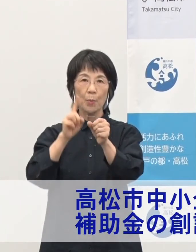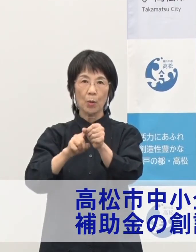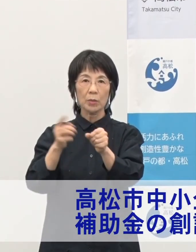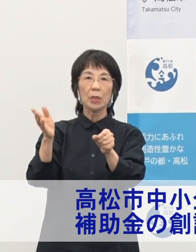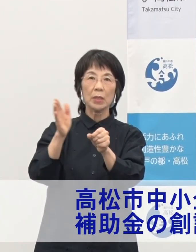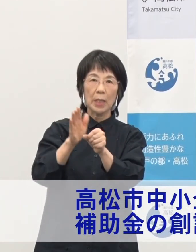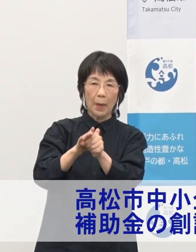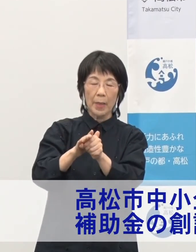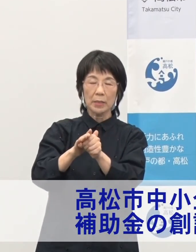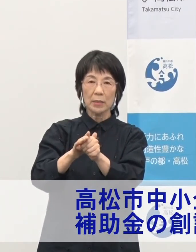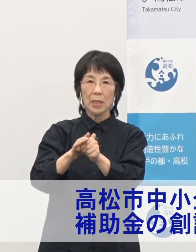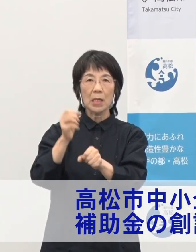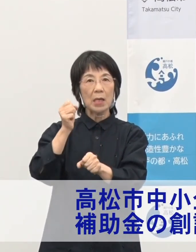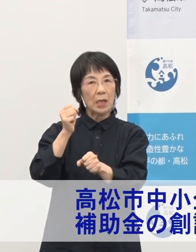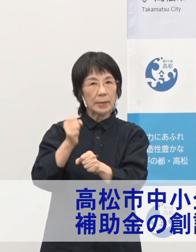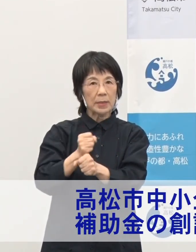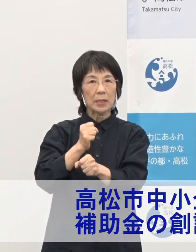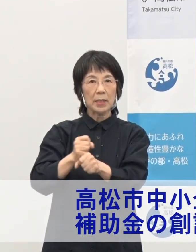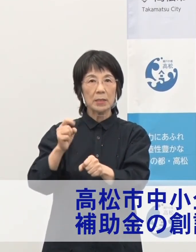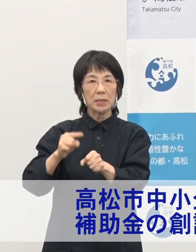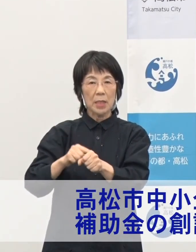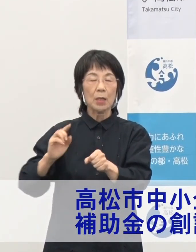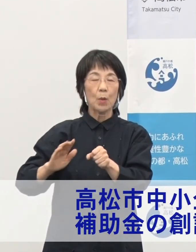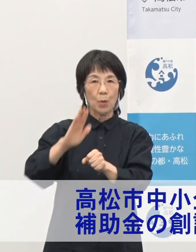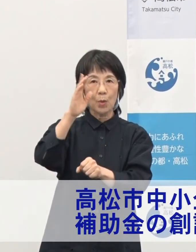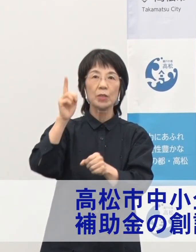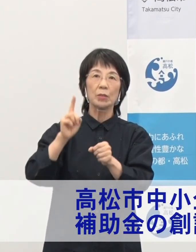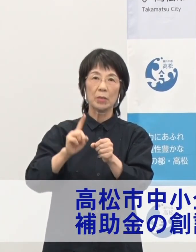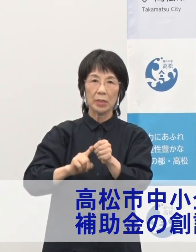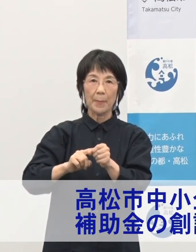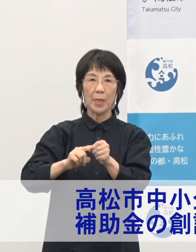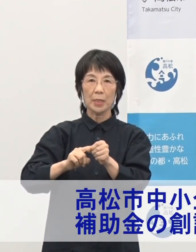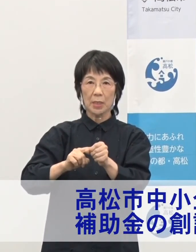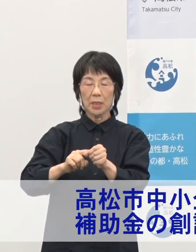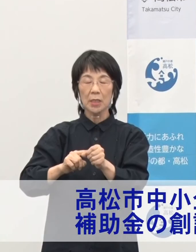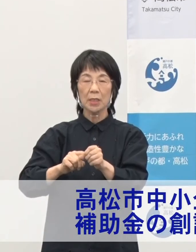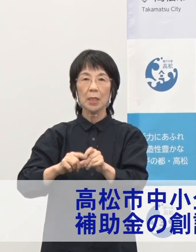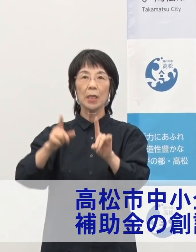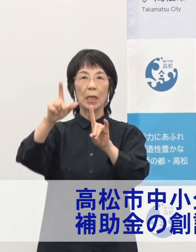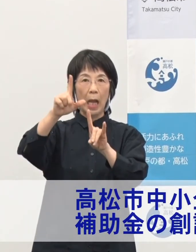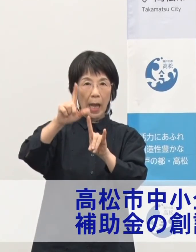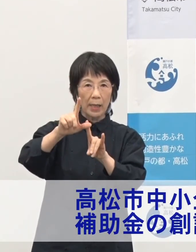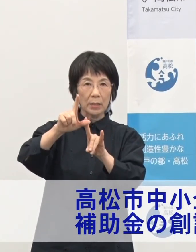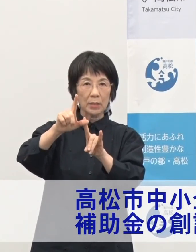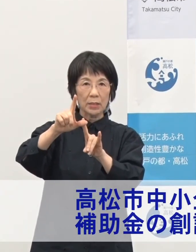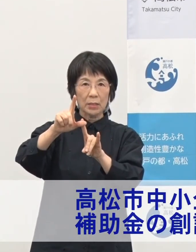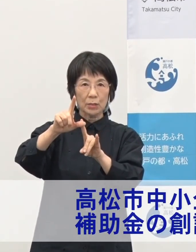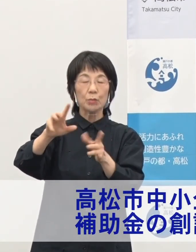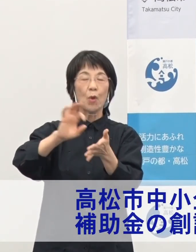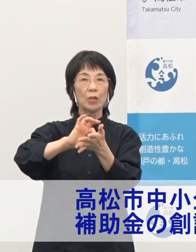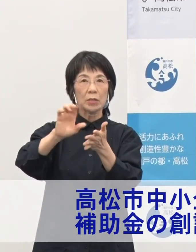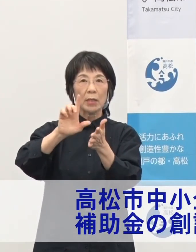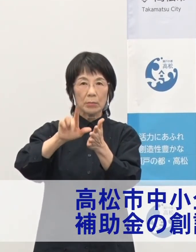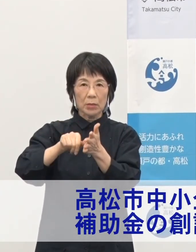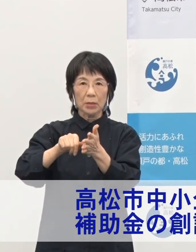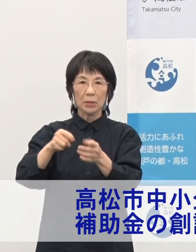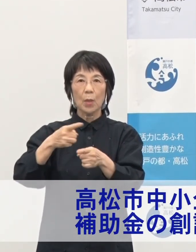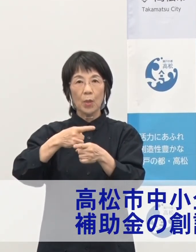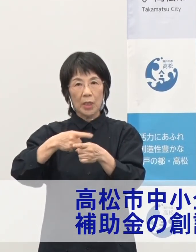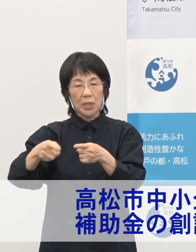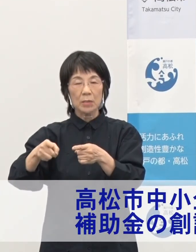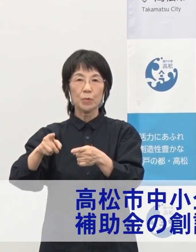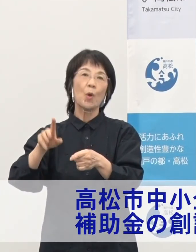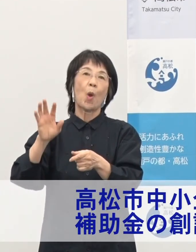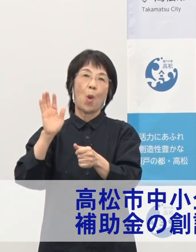生産性を向上させるために愛知ツールを導入するする場合それに要する経費の一部を補助しようと